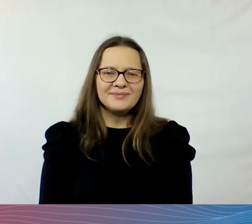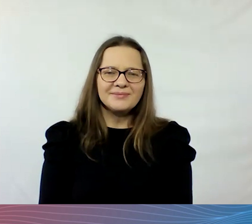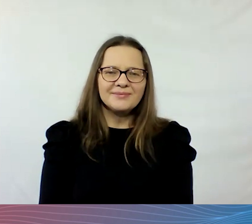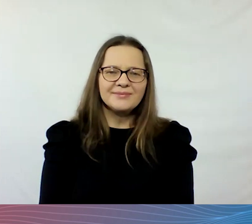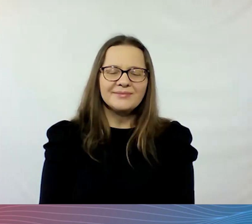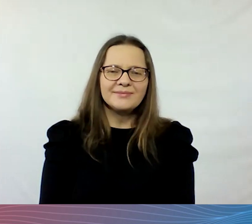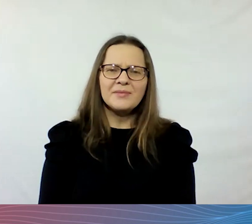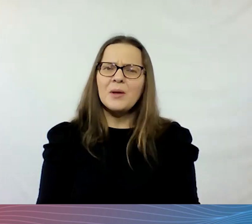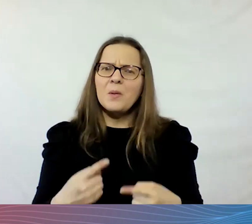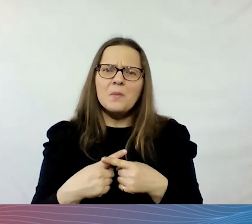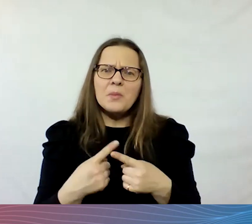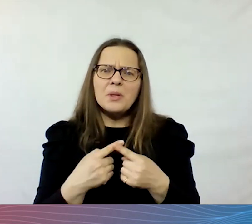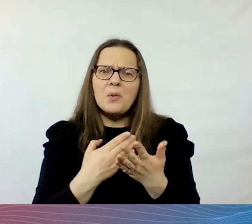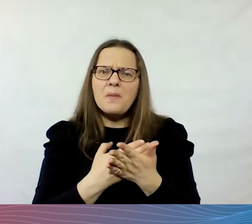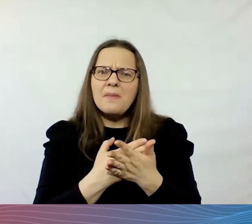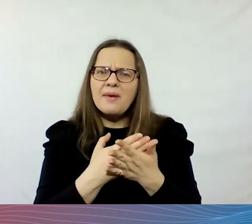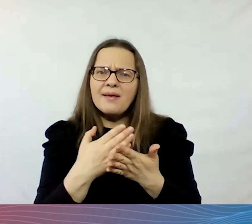Por que começa